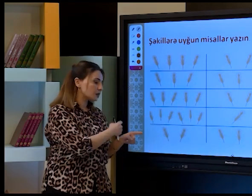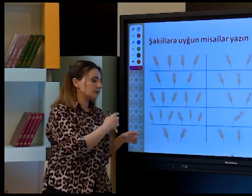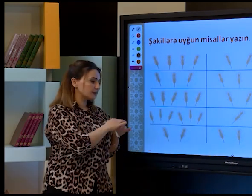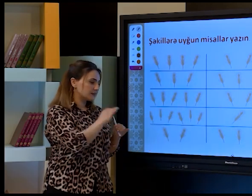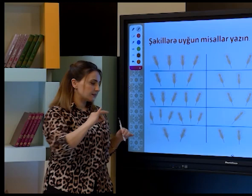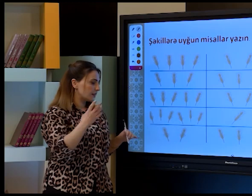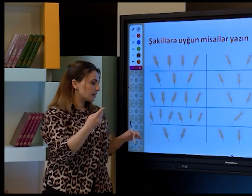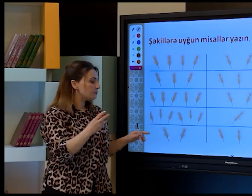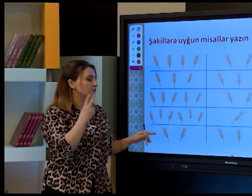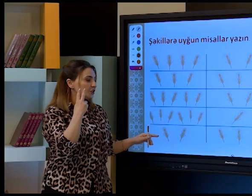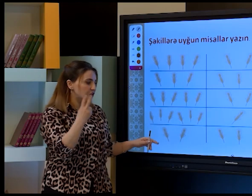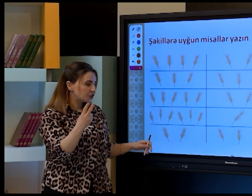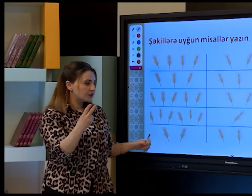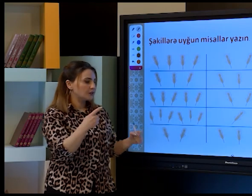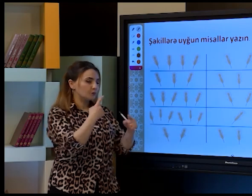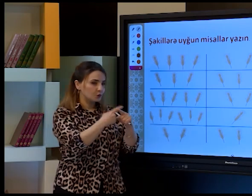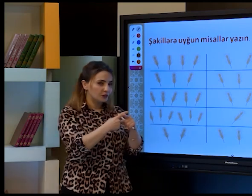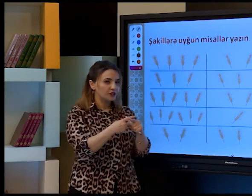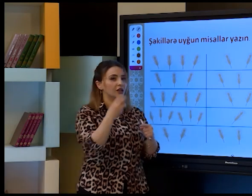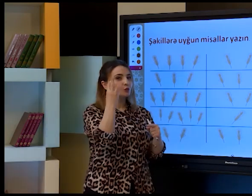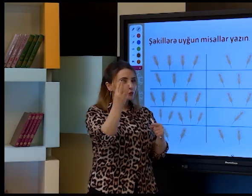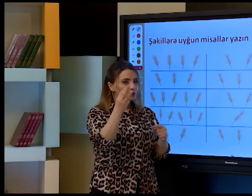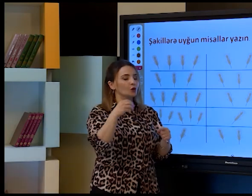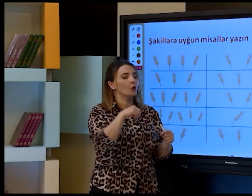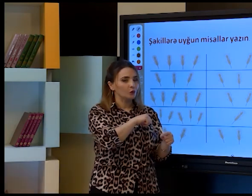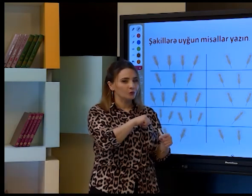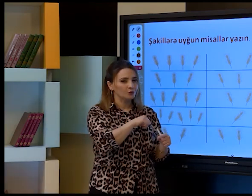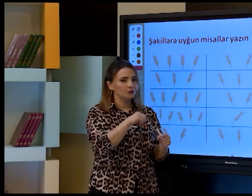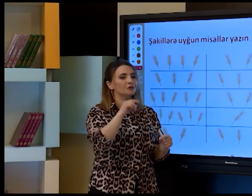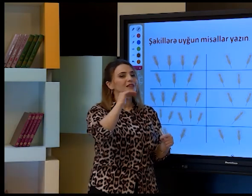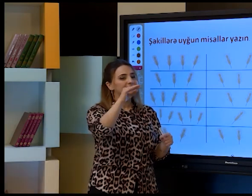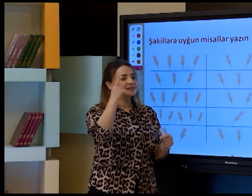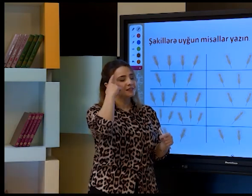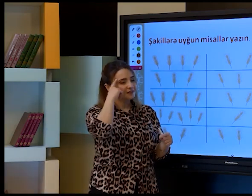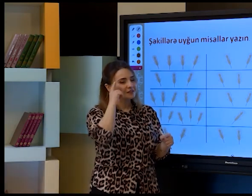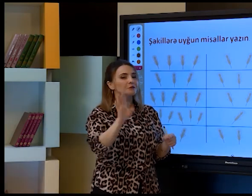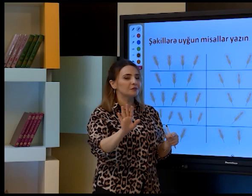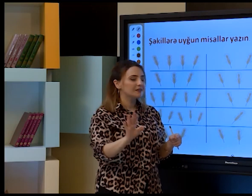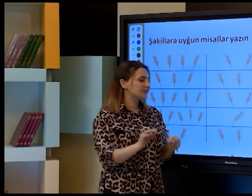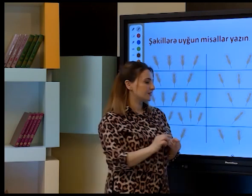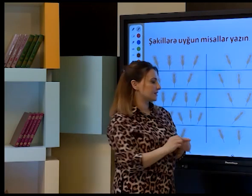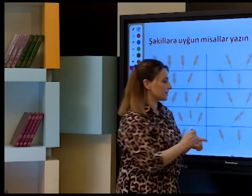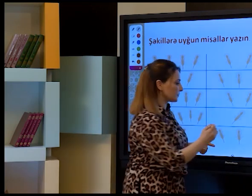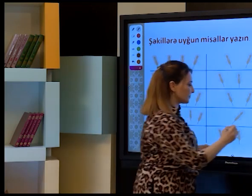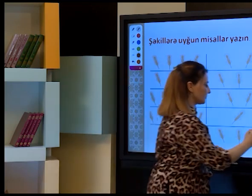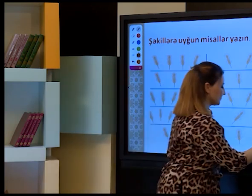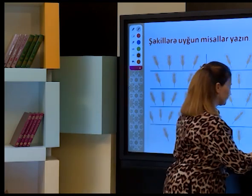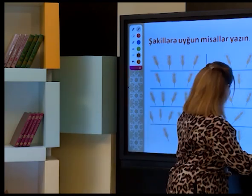Burada isə 2 üstəgəl 3 olduğunu siz artıq bilirsiniz.